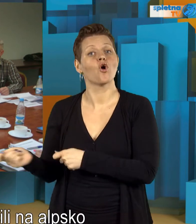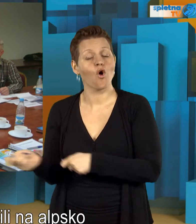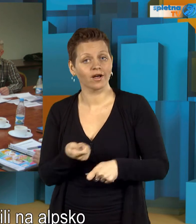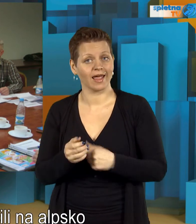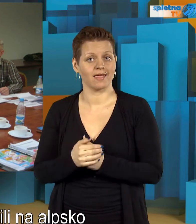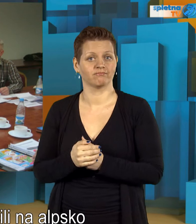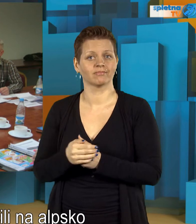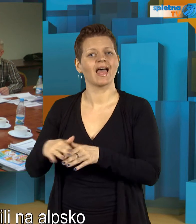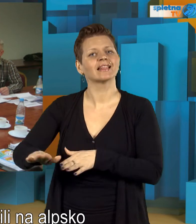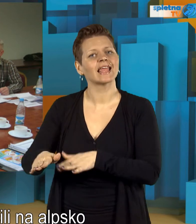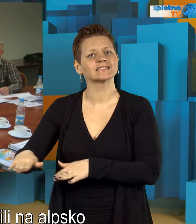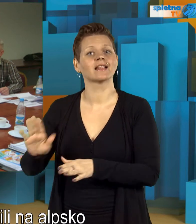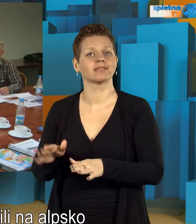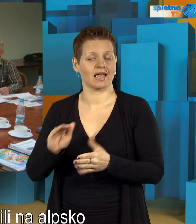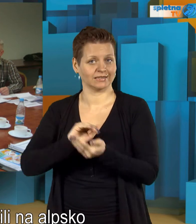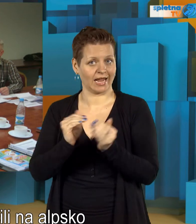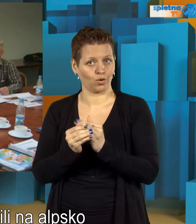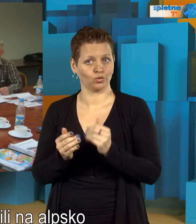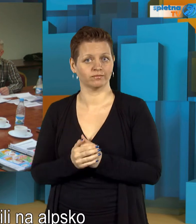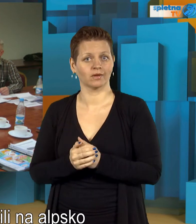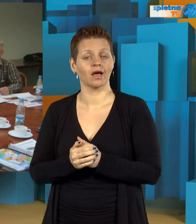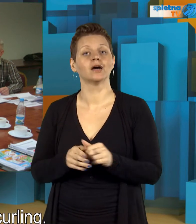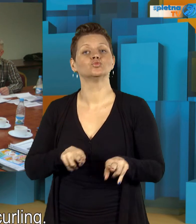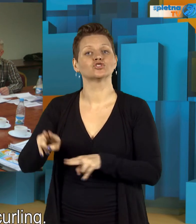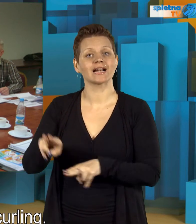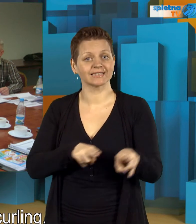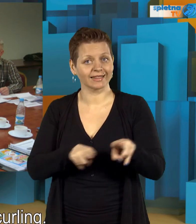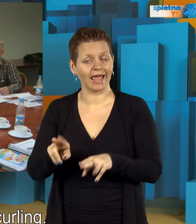deskanje na snegu, smučarski tek in curling.